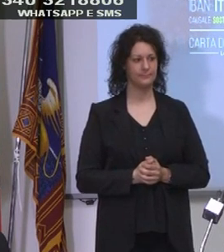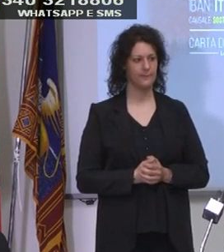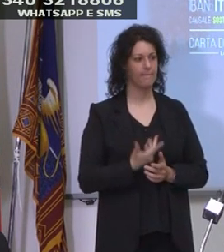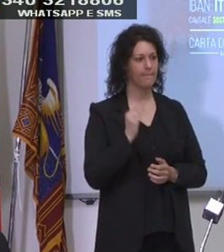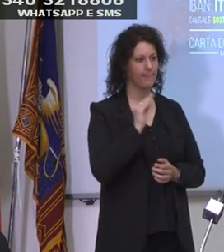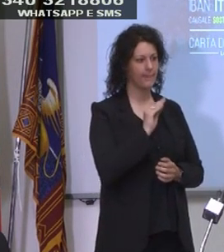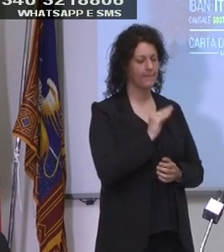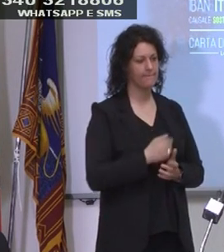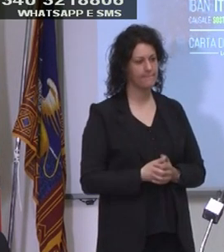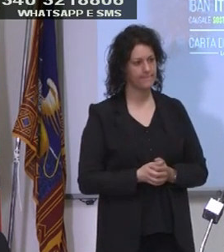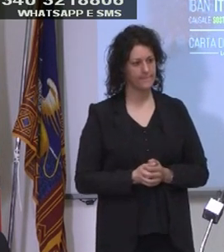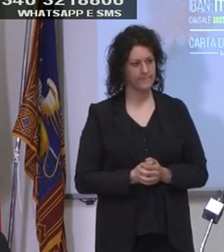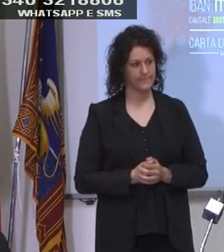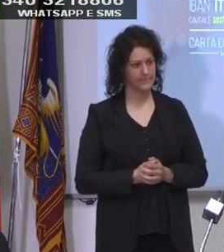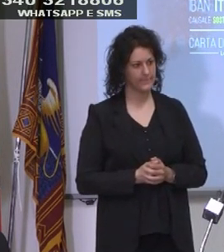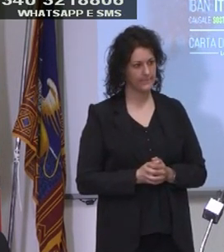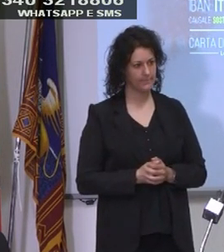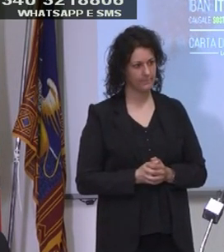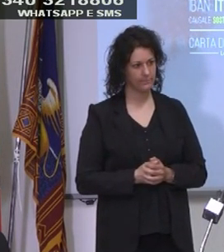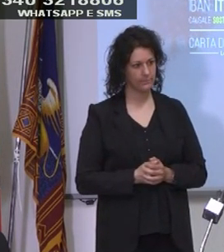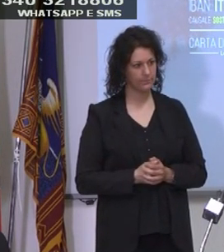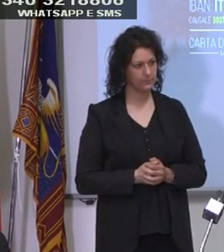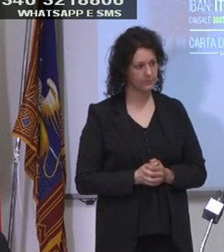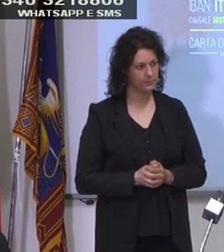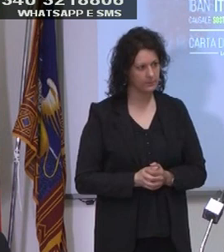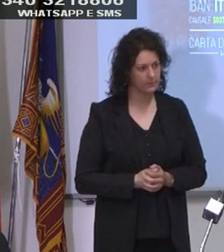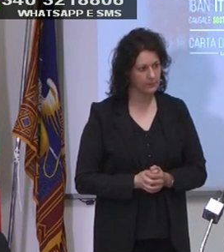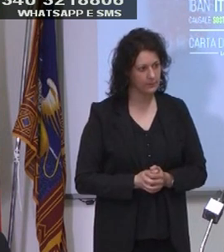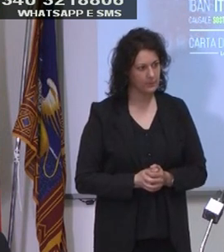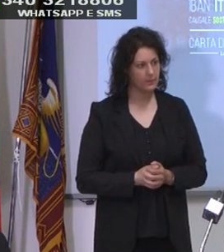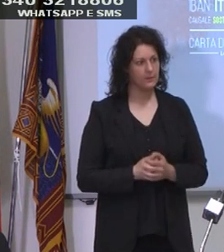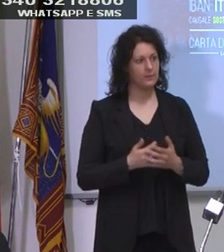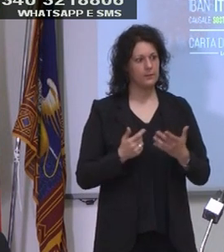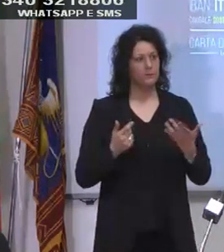punto è lo smaltimento, mi pare l'abbiamo affrontato, dei 1,8